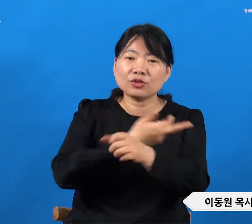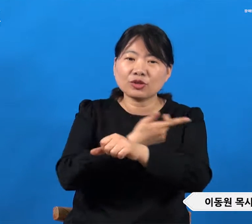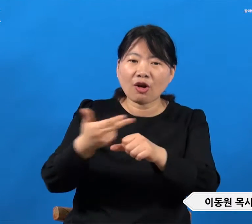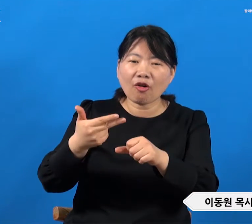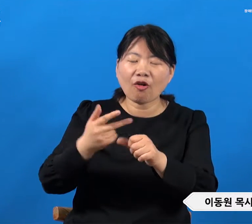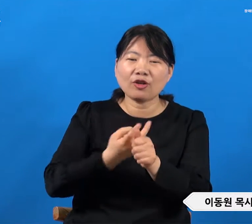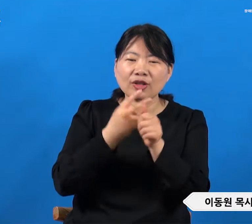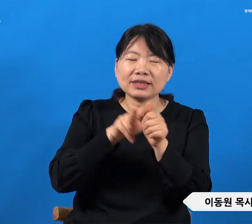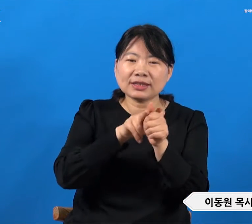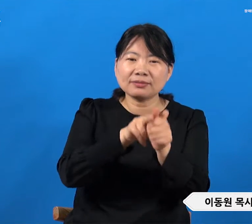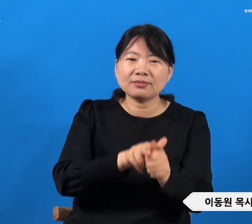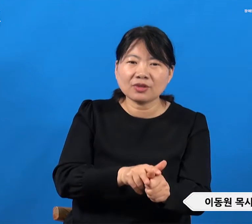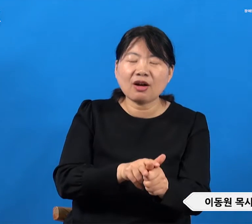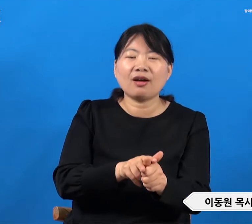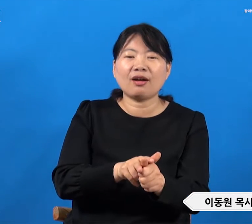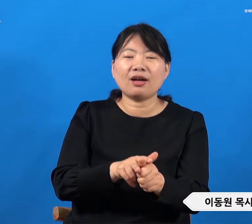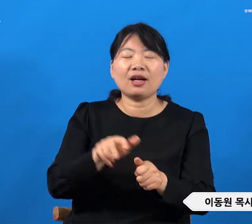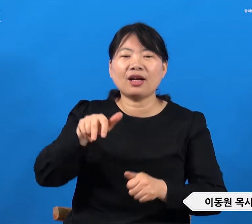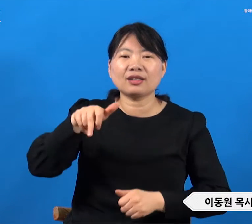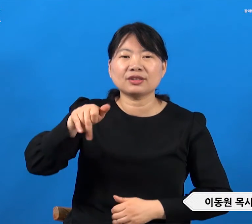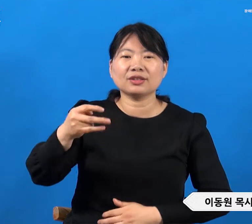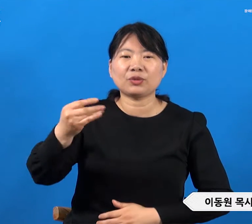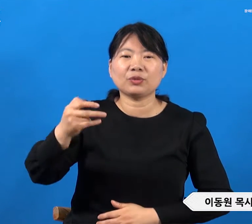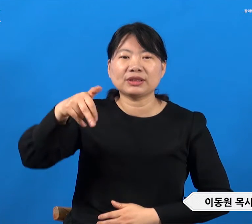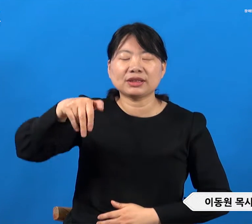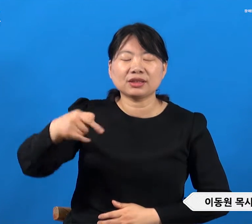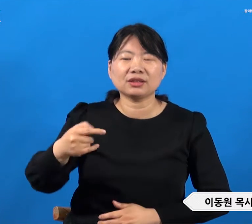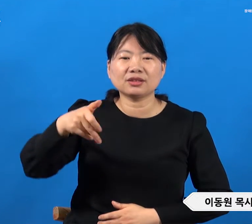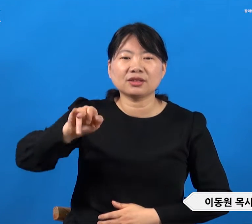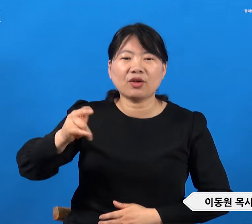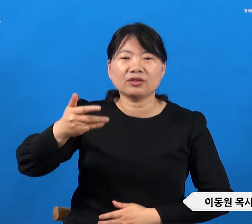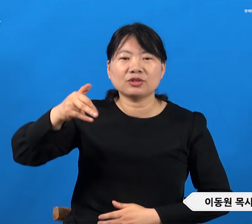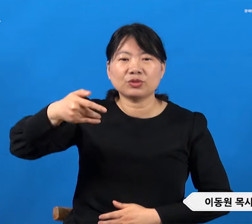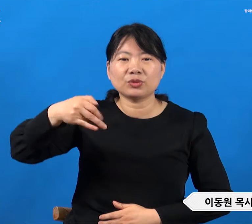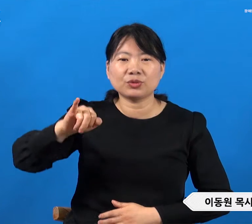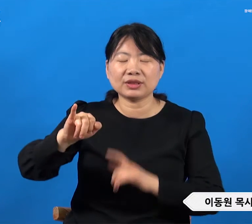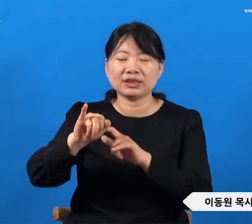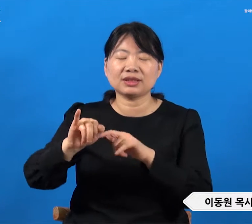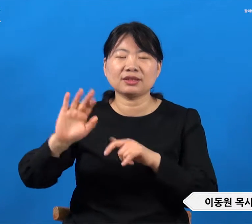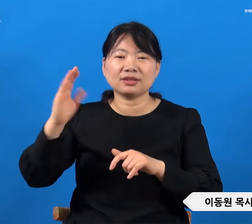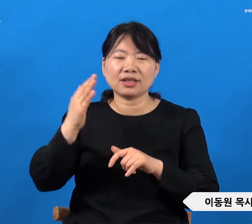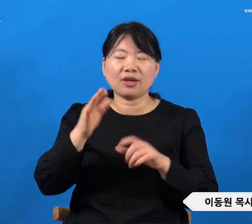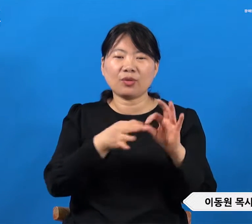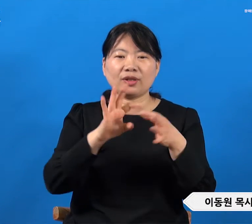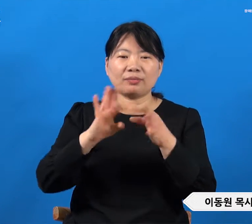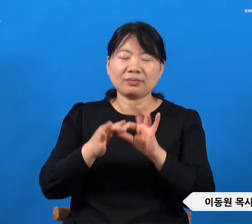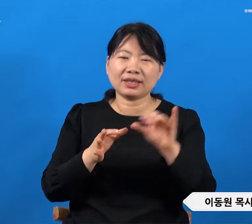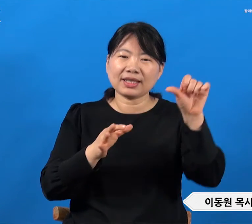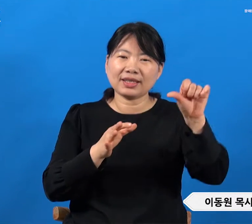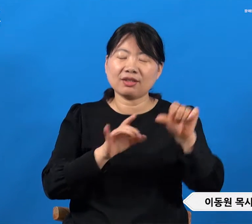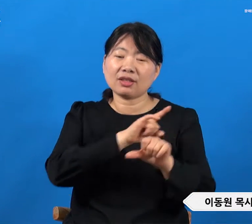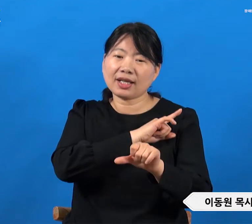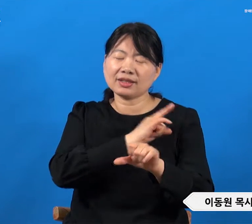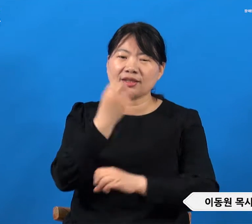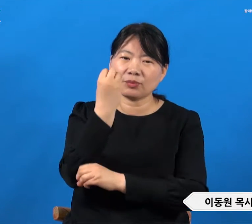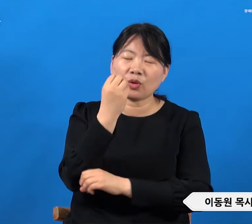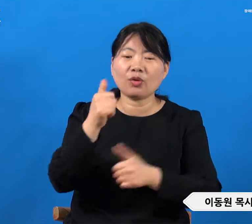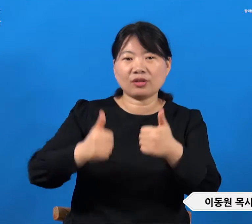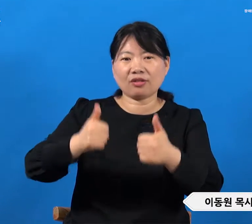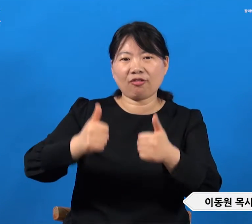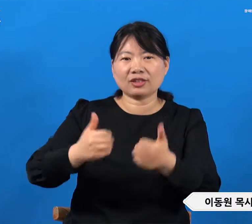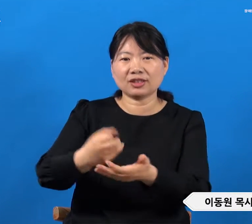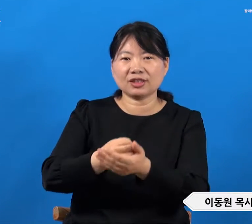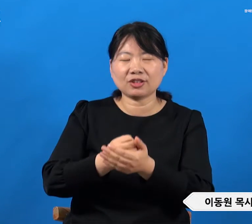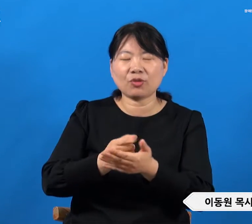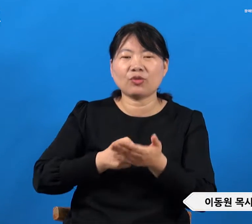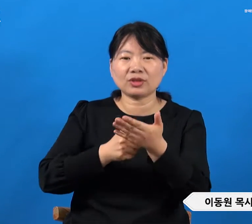승마, 크로스컨트리, 이 5종목을 근대 올림픽 5가지 가장 기본적인